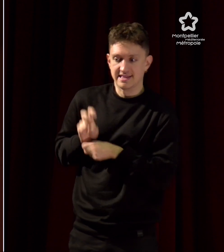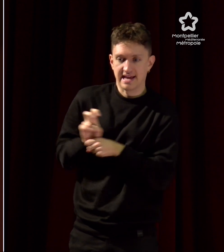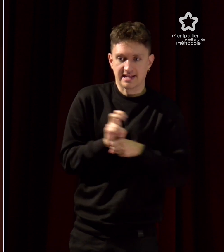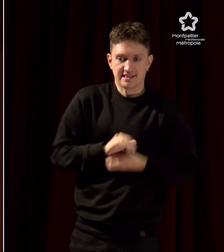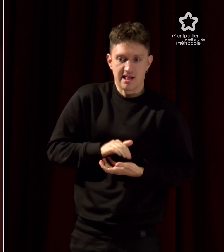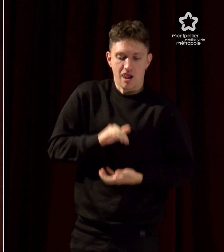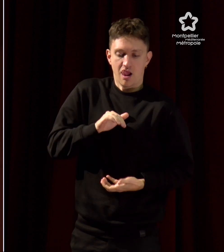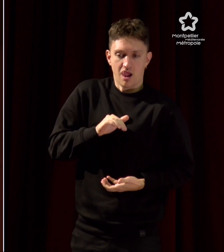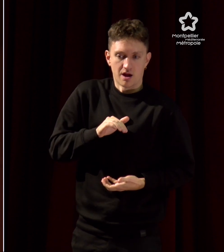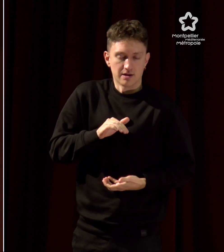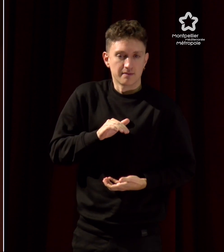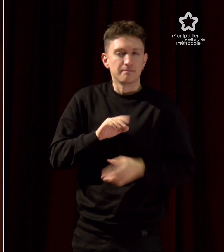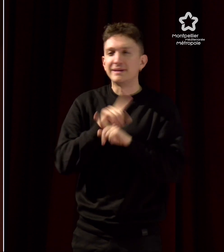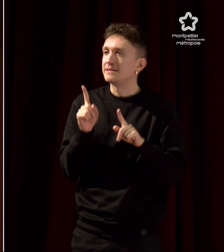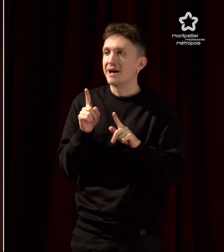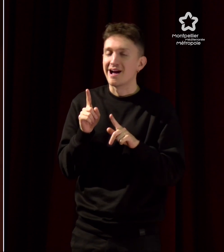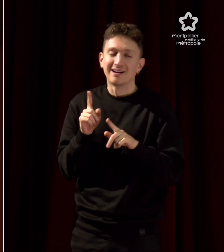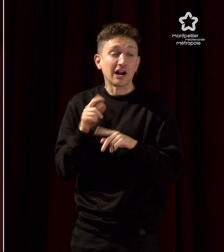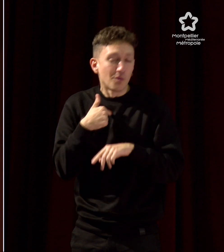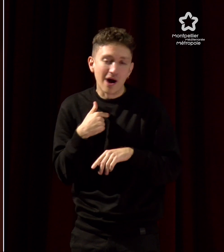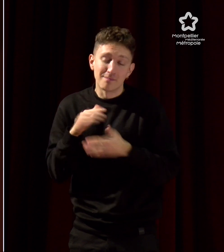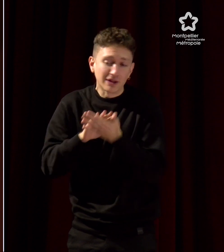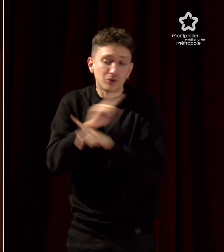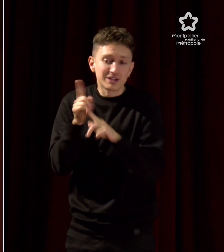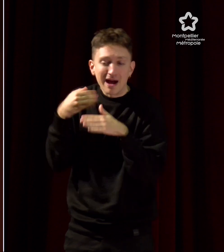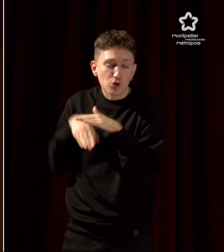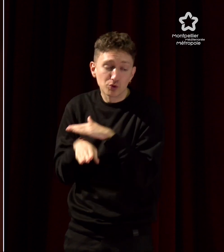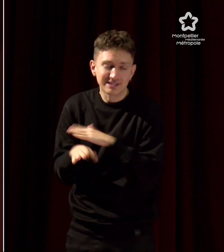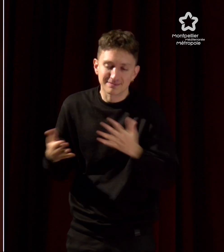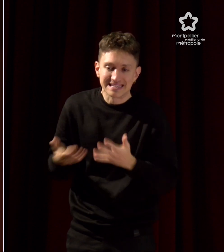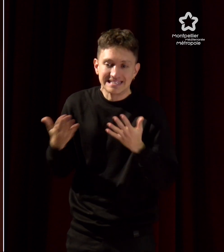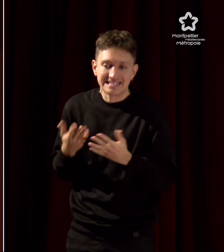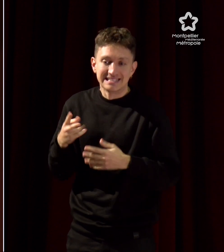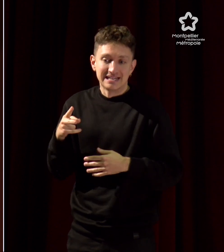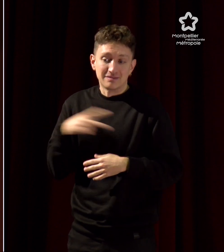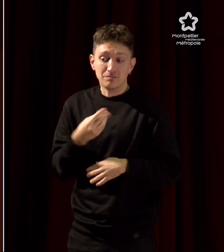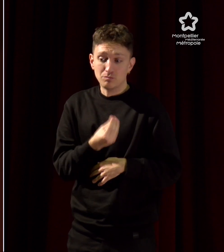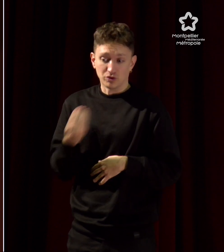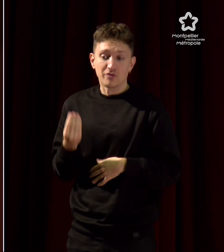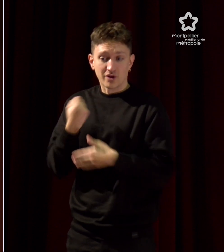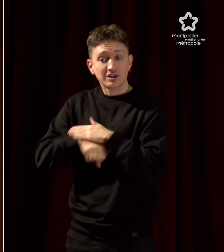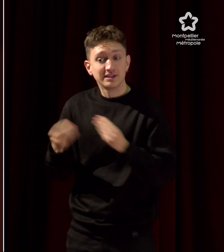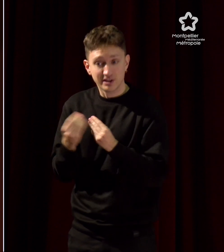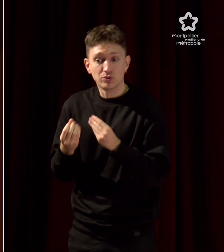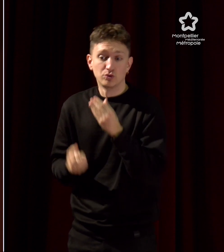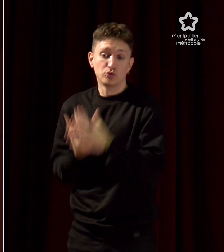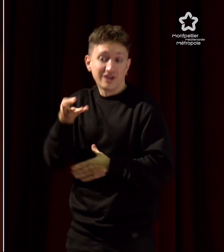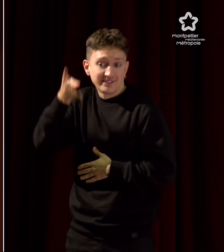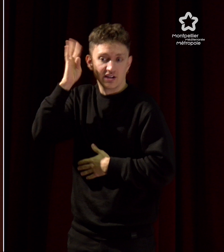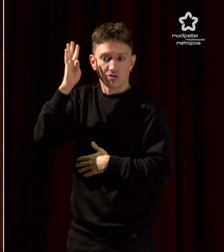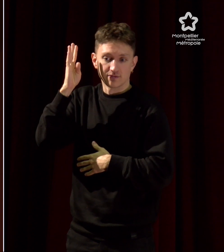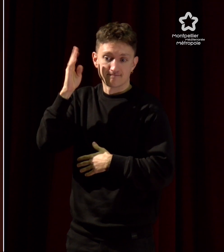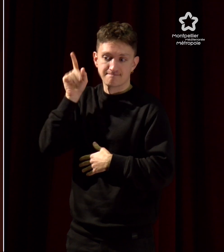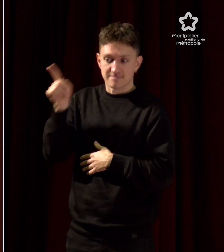de façon, complotiste. Mon enfant est né en Nouvelle-Zélande et en Nouvelle-Zélande, chaque enfant donne un échantillon de